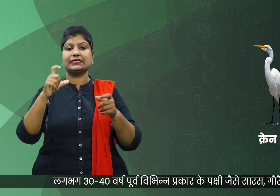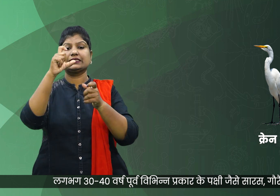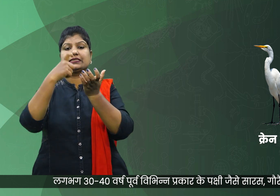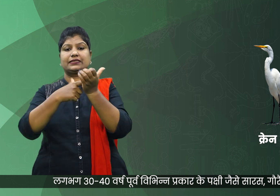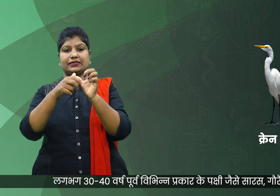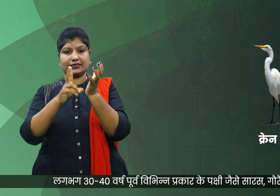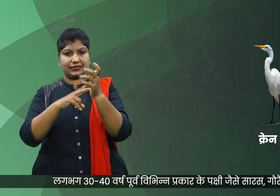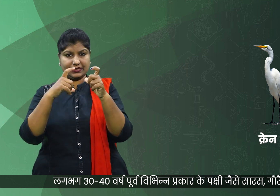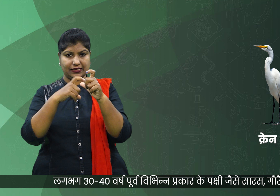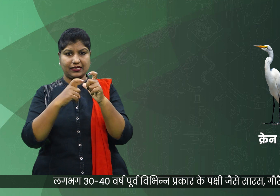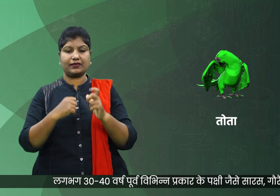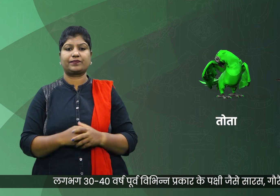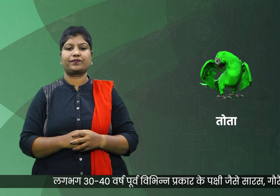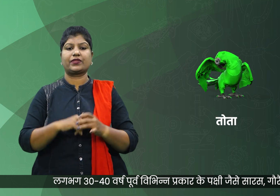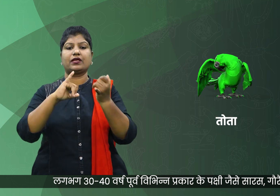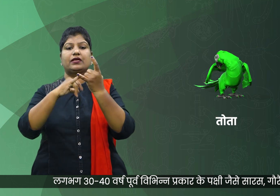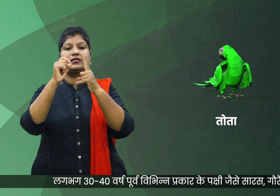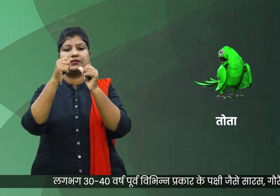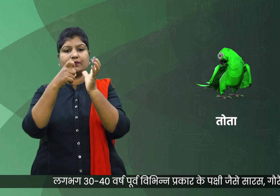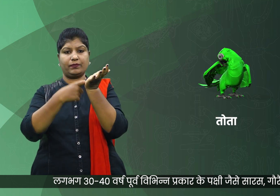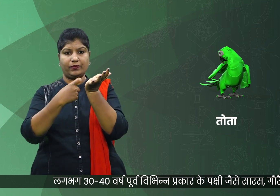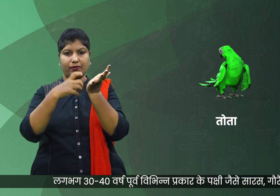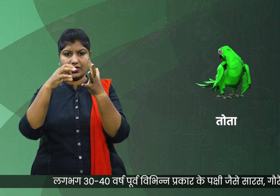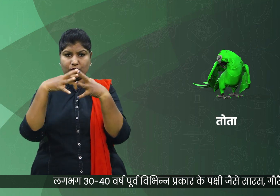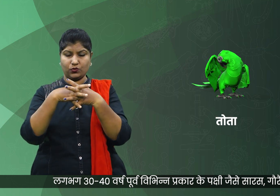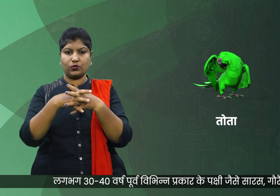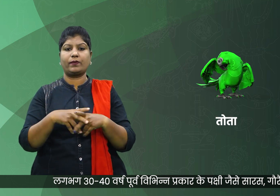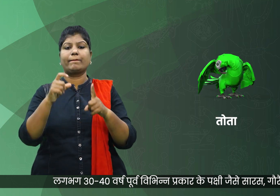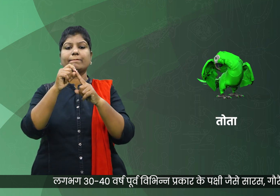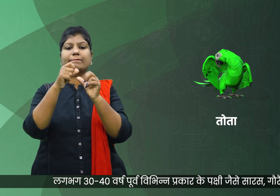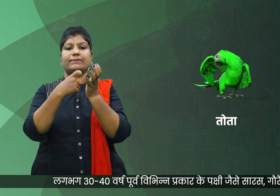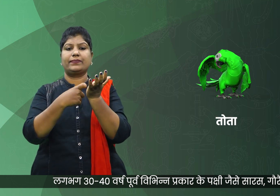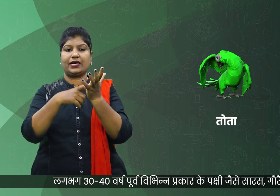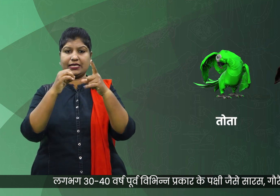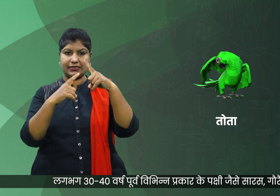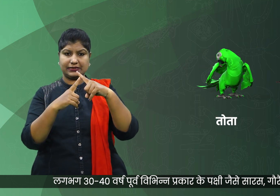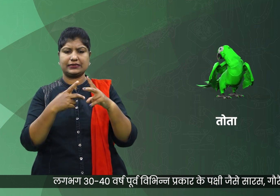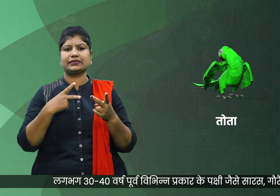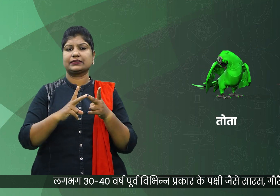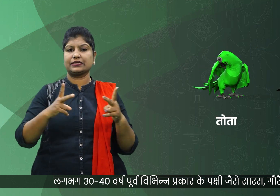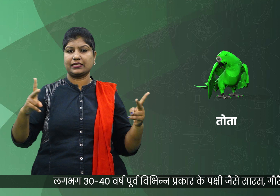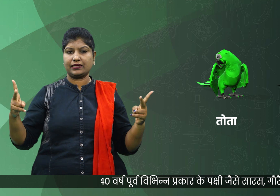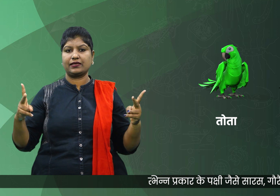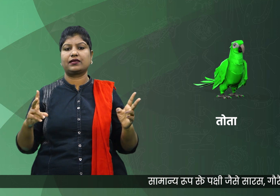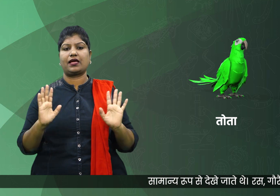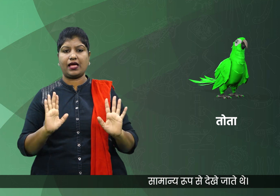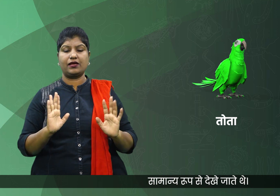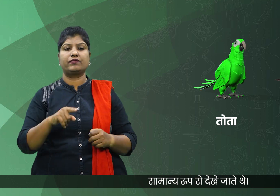गौरेया, तोता, आदी सामान्य रूप से